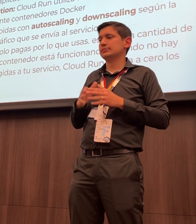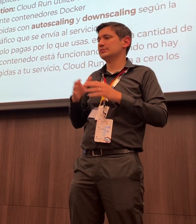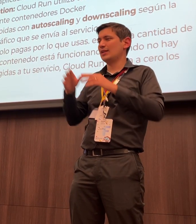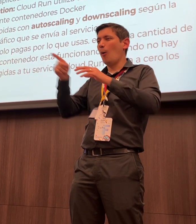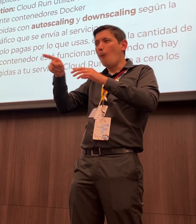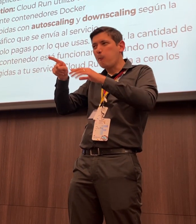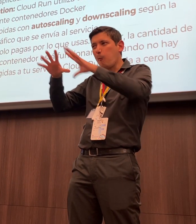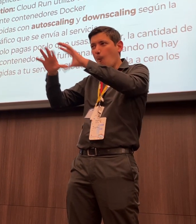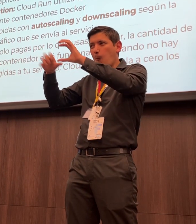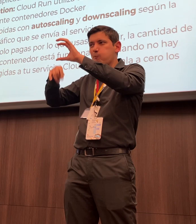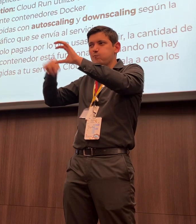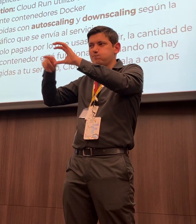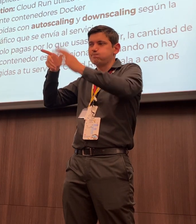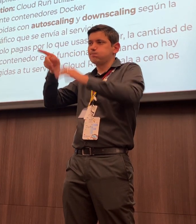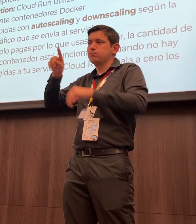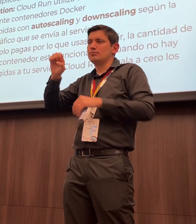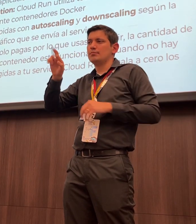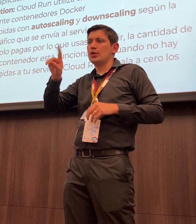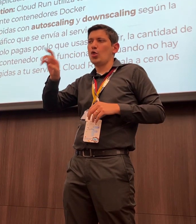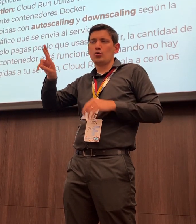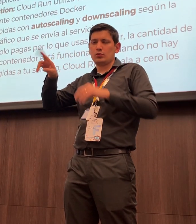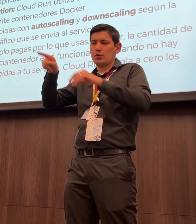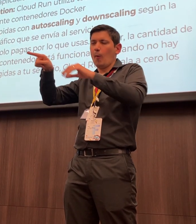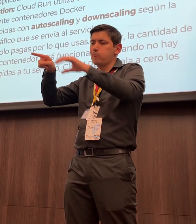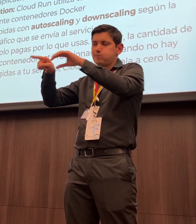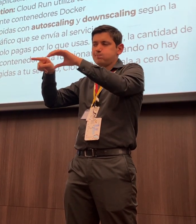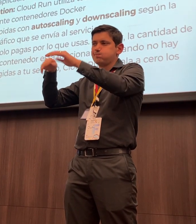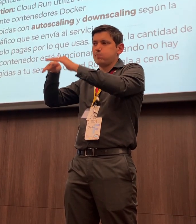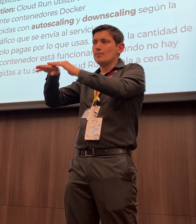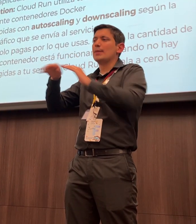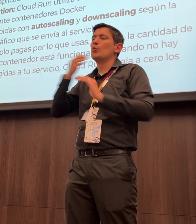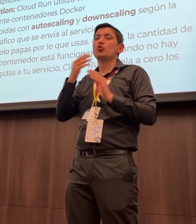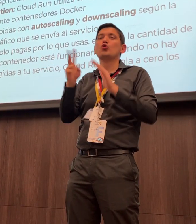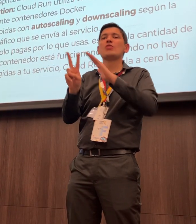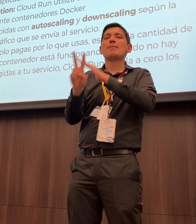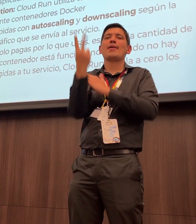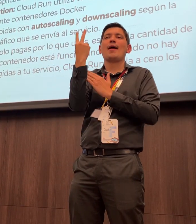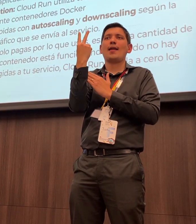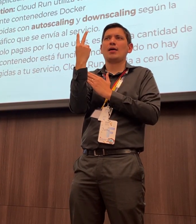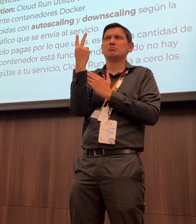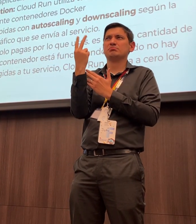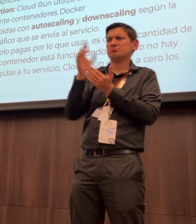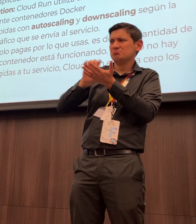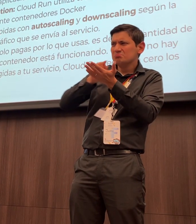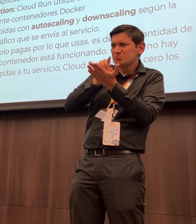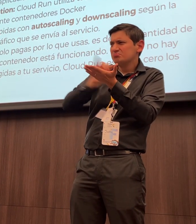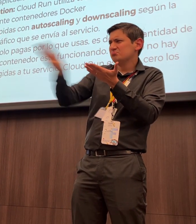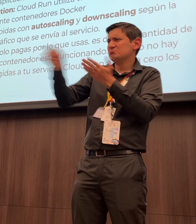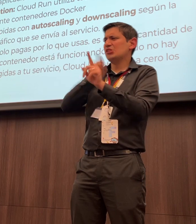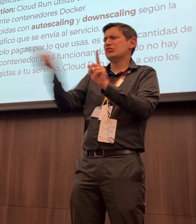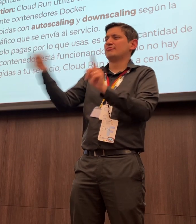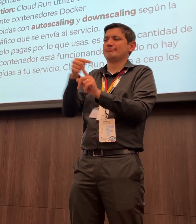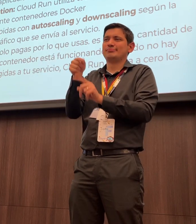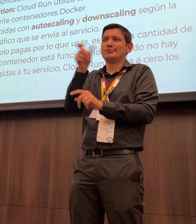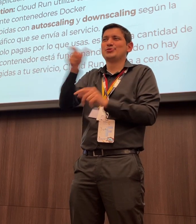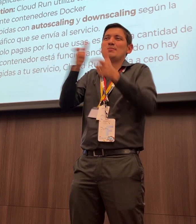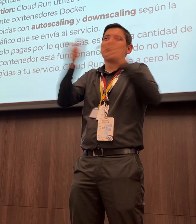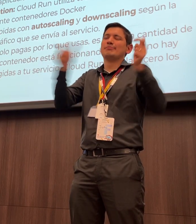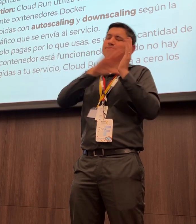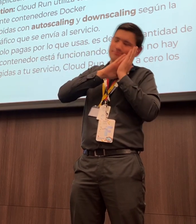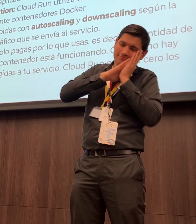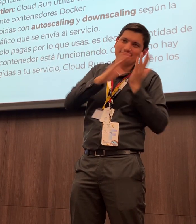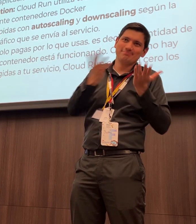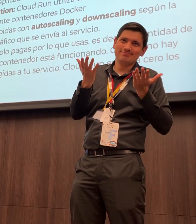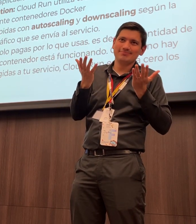servidor, tuvieran un servidor levantado y una aplicación a las 2 de la mañana, capaz que no tiene mucho tráfico porque la gente está durmiendo, en